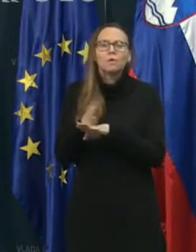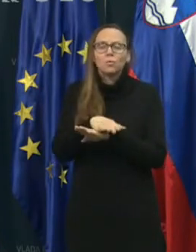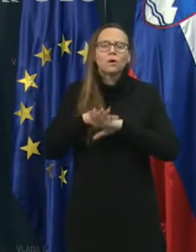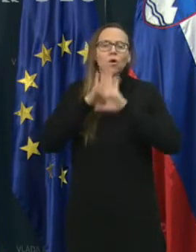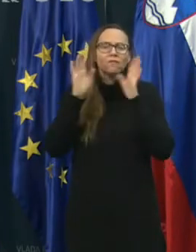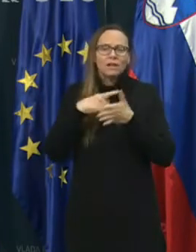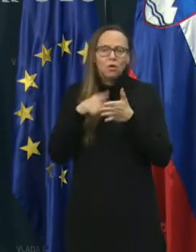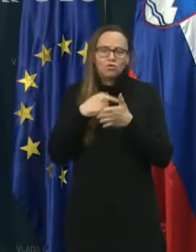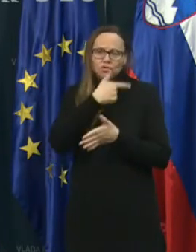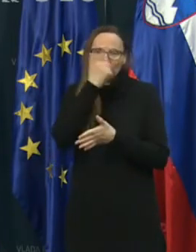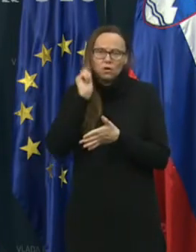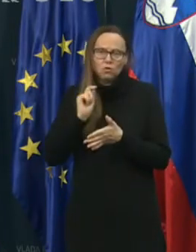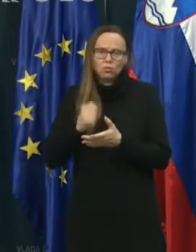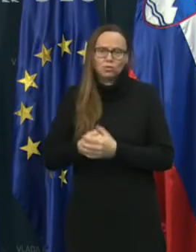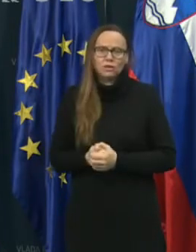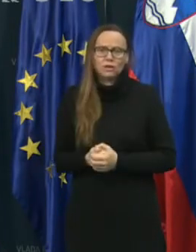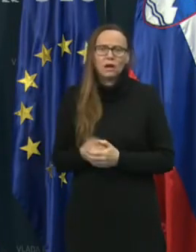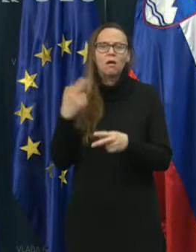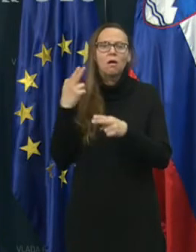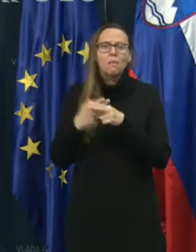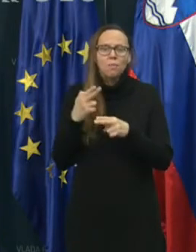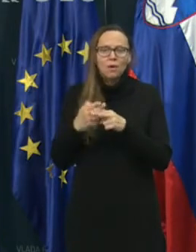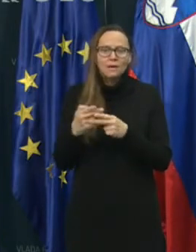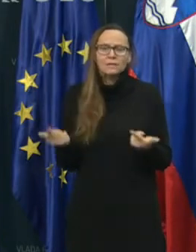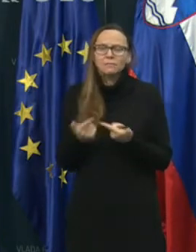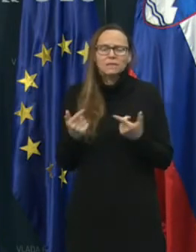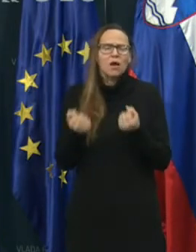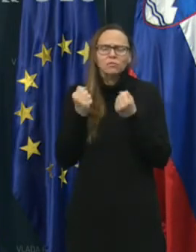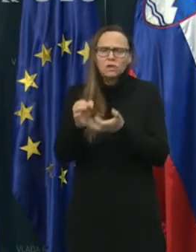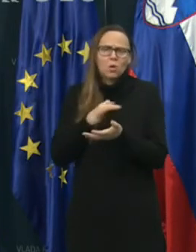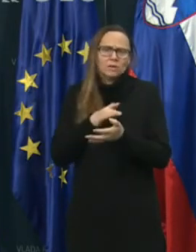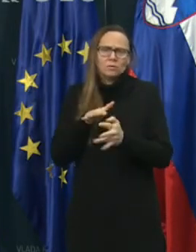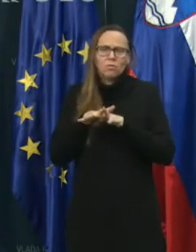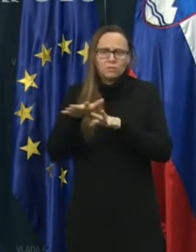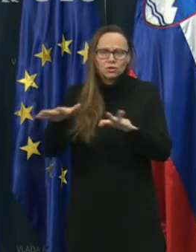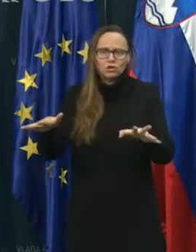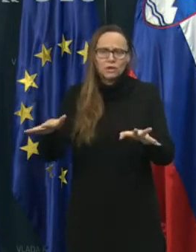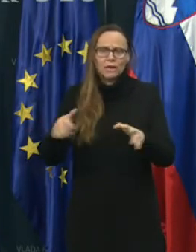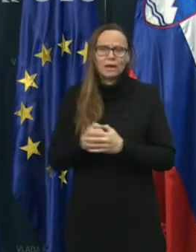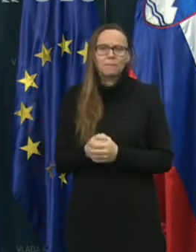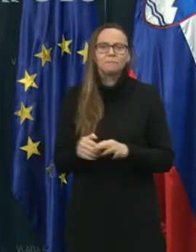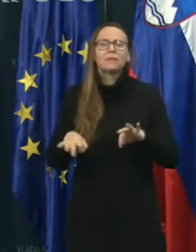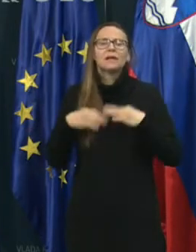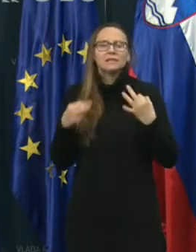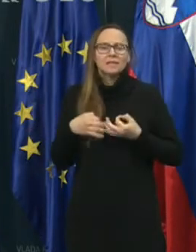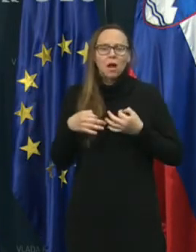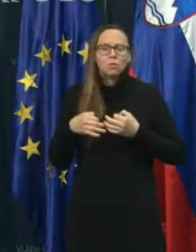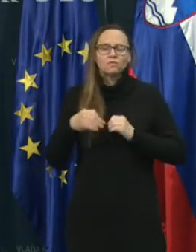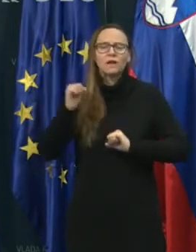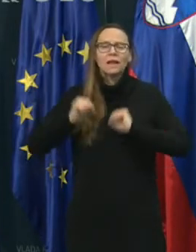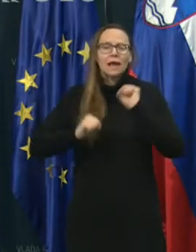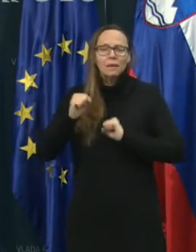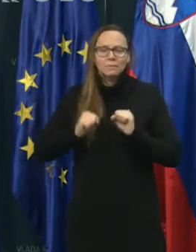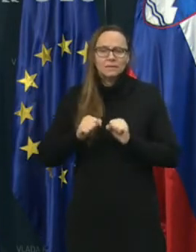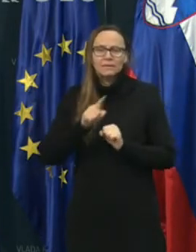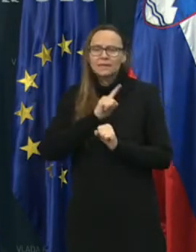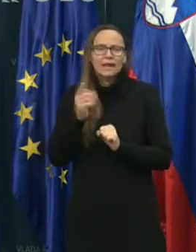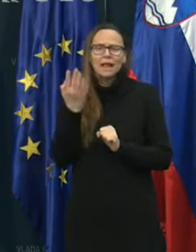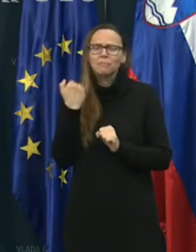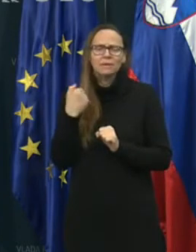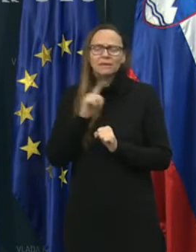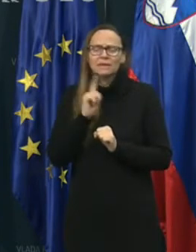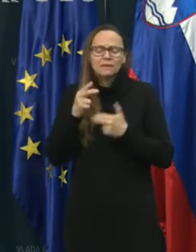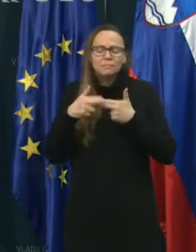veliko število ljudi. Bolezen bi se izredno hitro razširila. Zdravstvene kapacitete ne bi niti